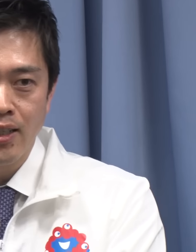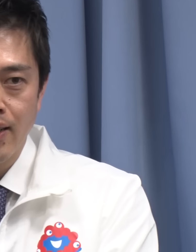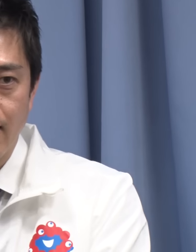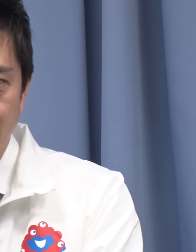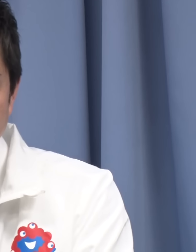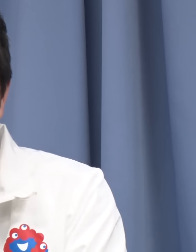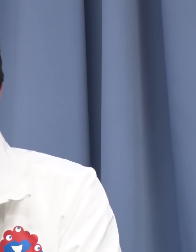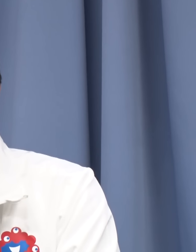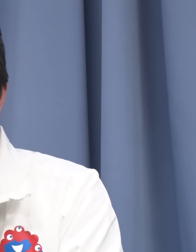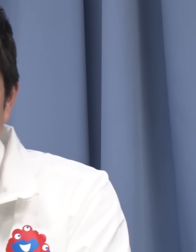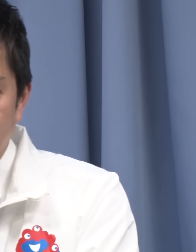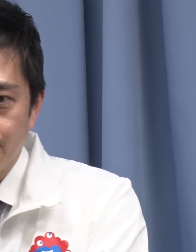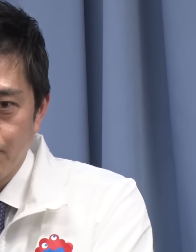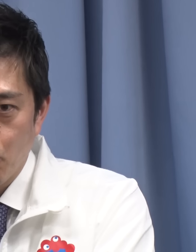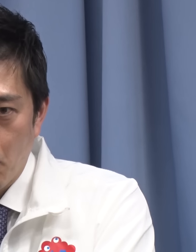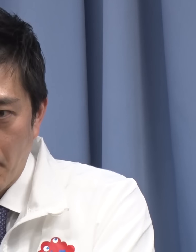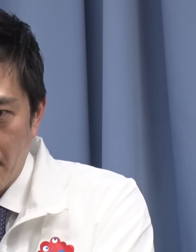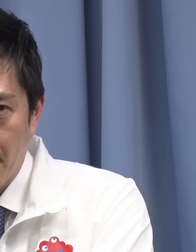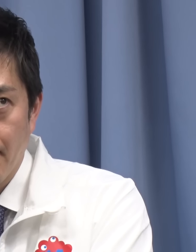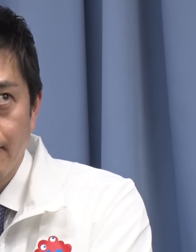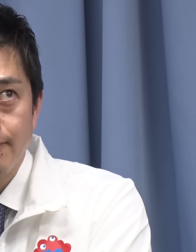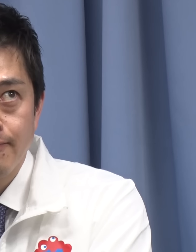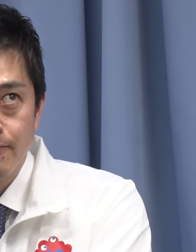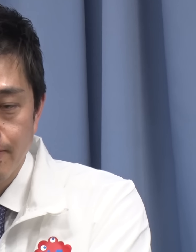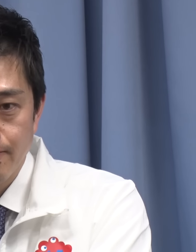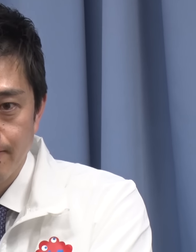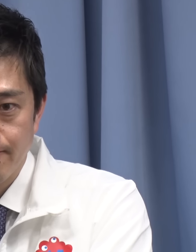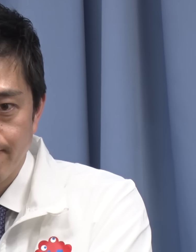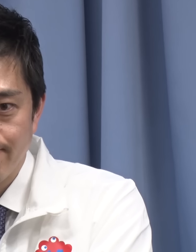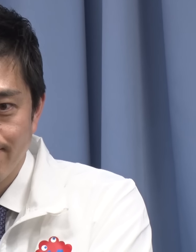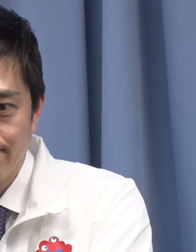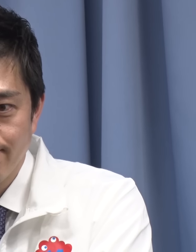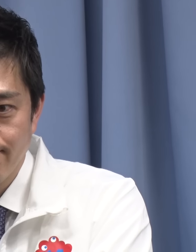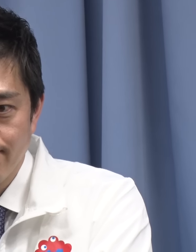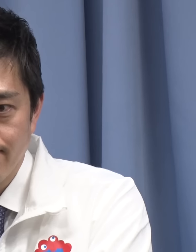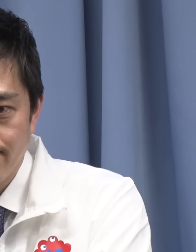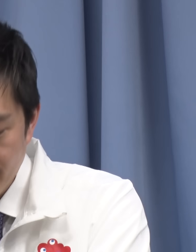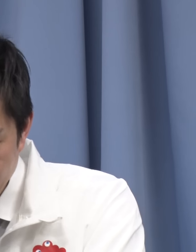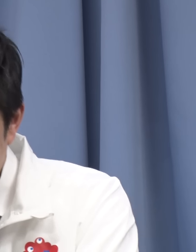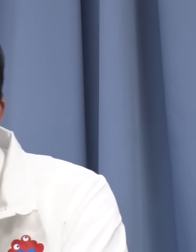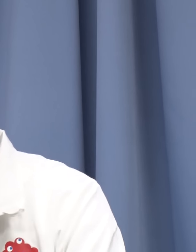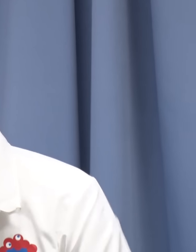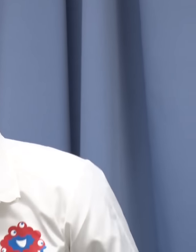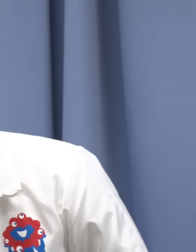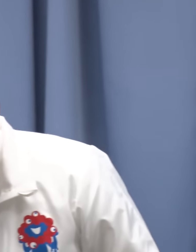では他に内容です。